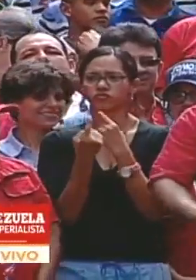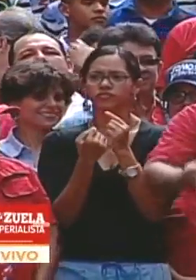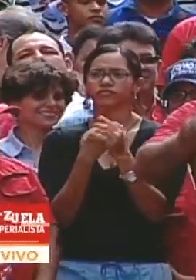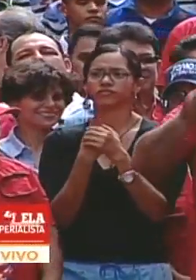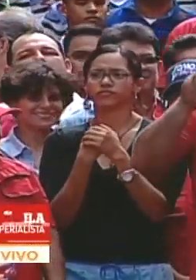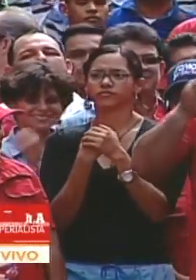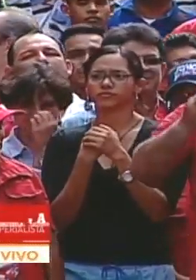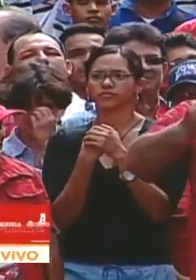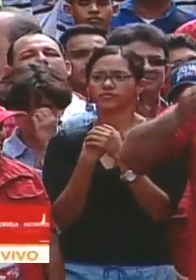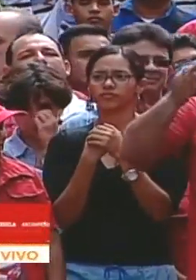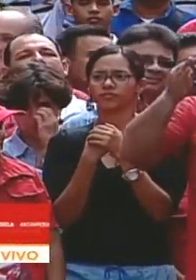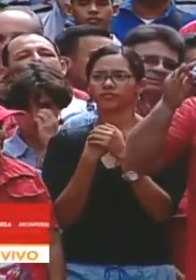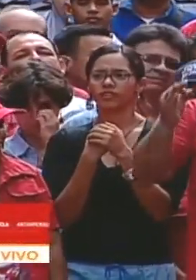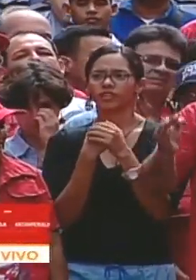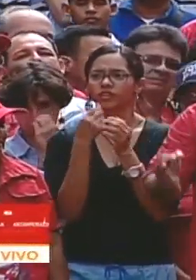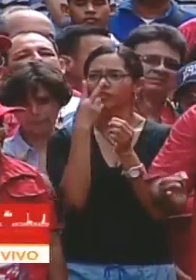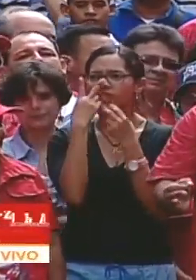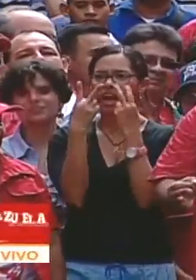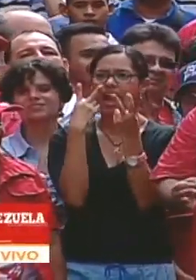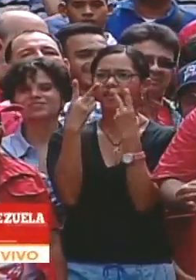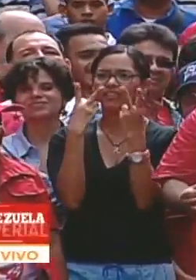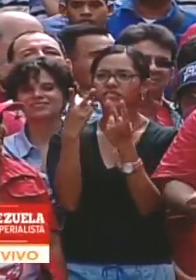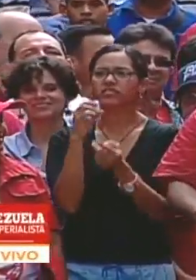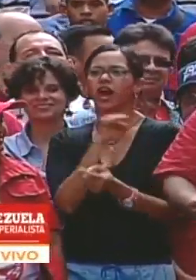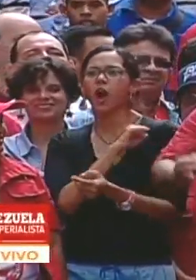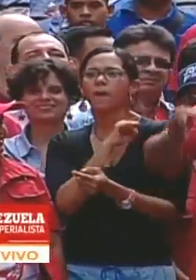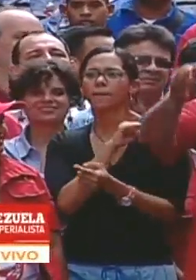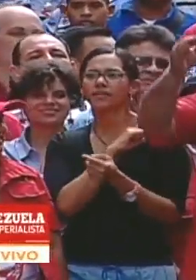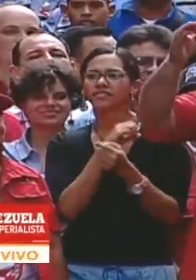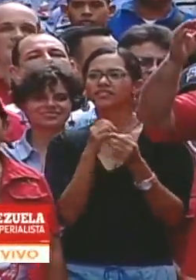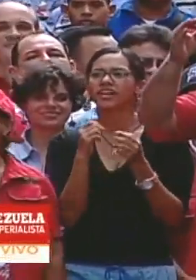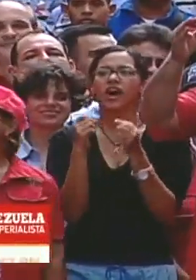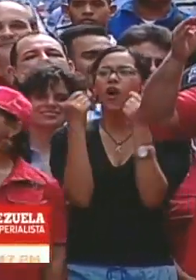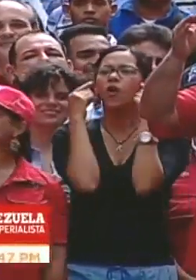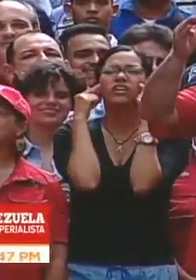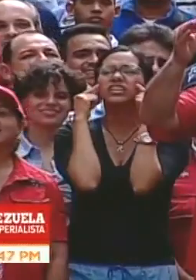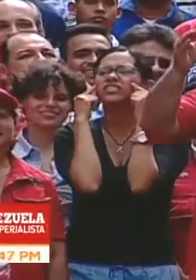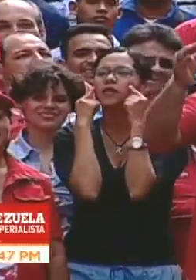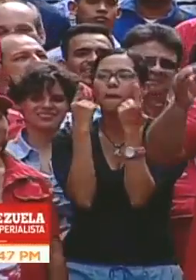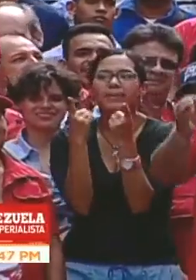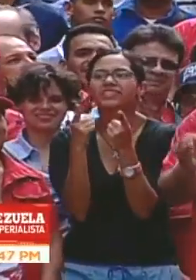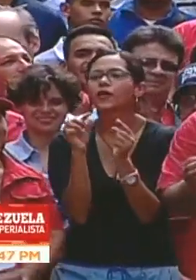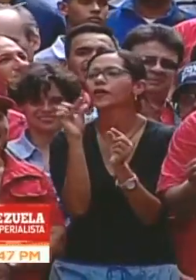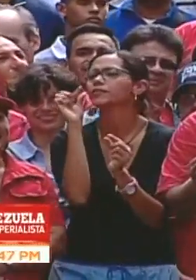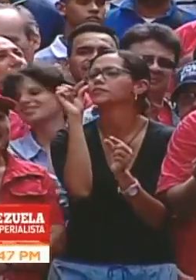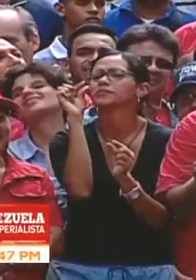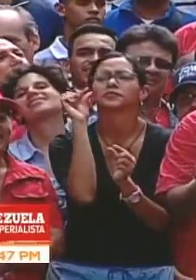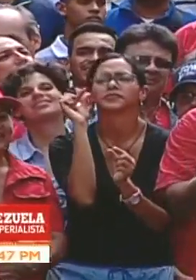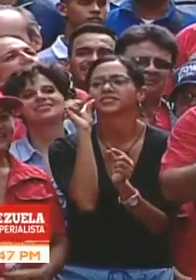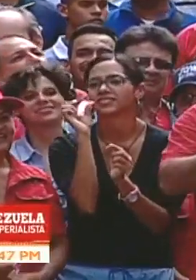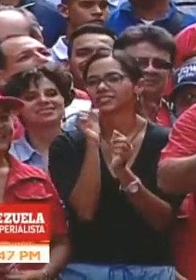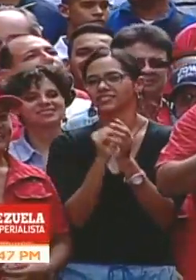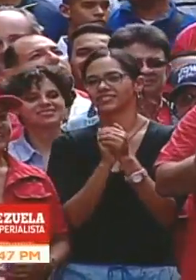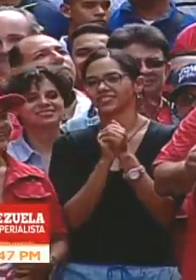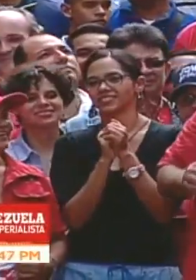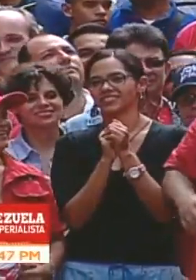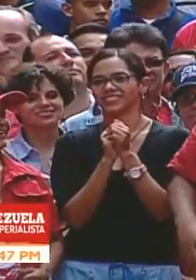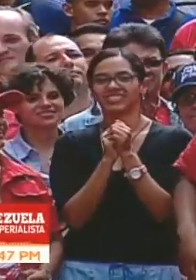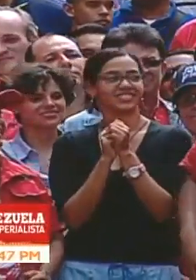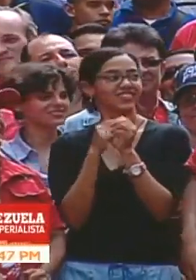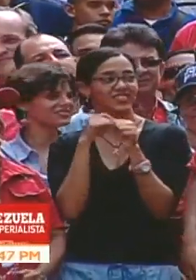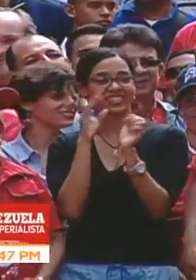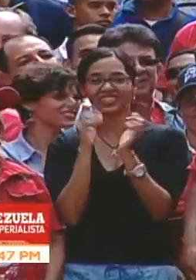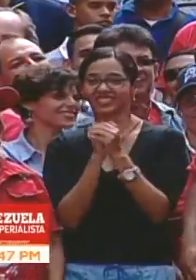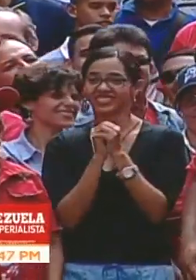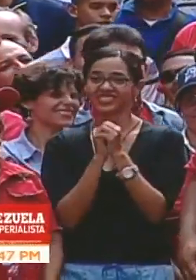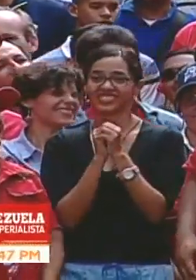Y ustedes no han visto llagas, señores escuálidos. Ustedes lo que han visto es un rasponcito. Que con mertiolate, ¿todavía